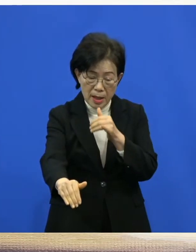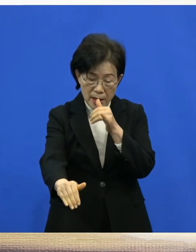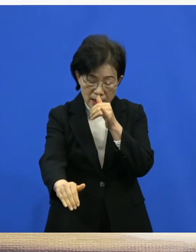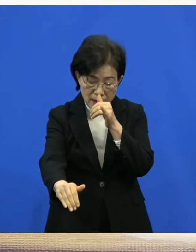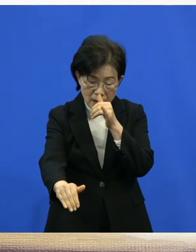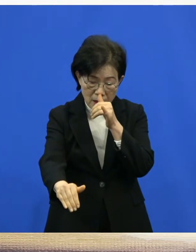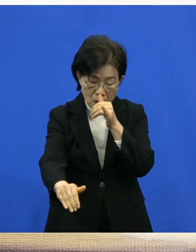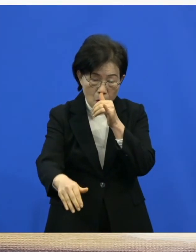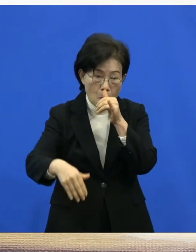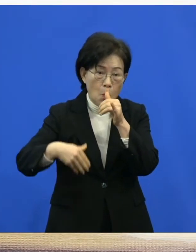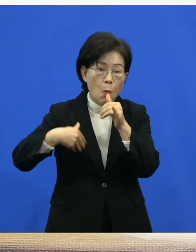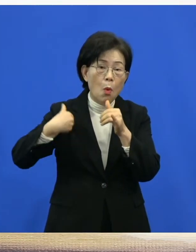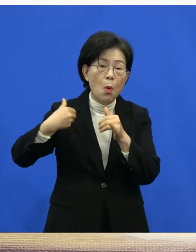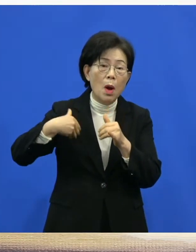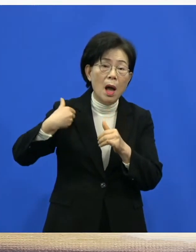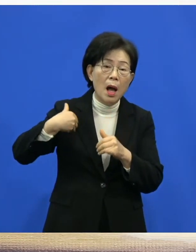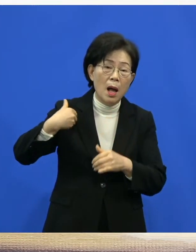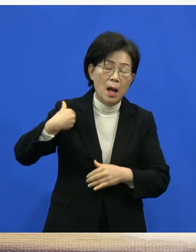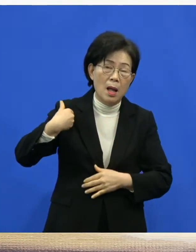걸 몰라요.